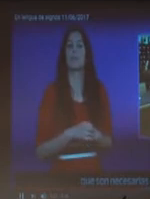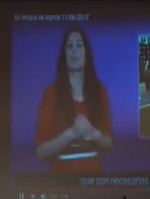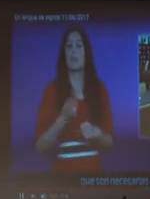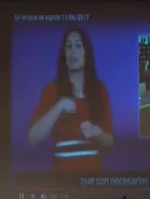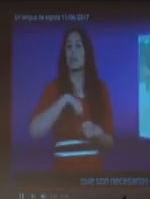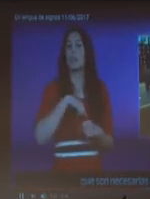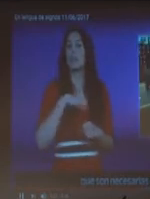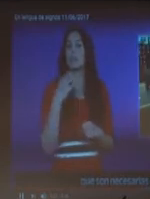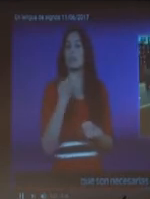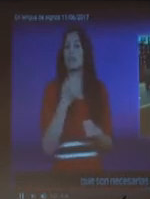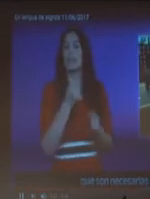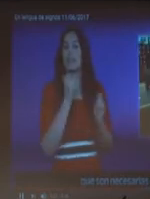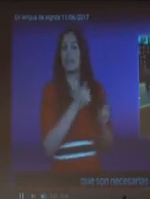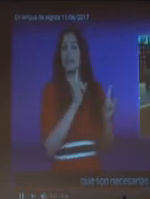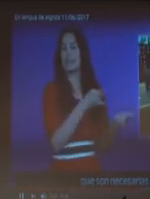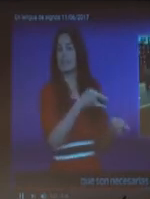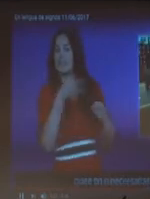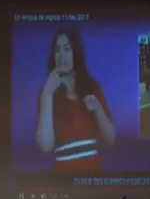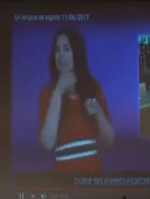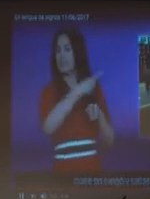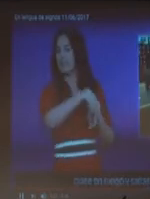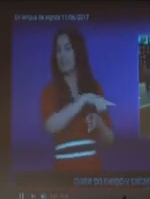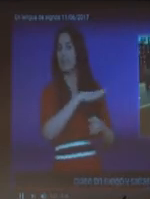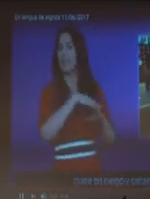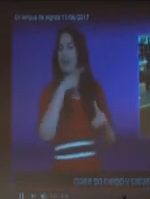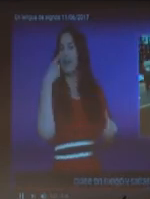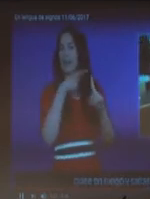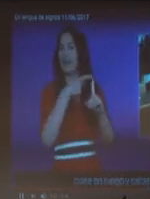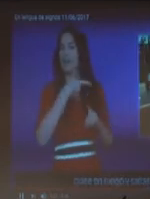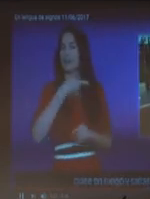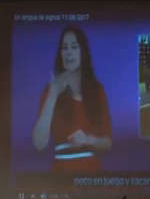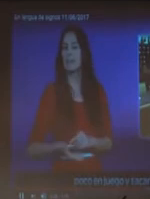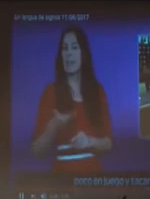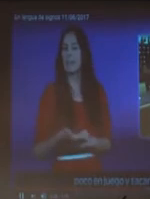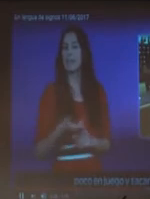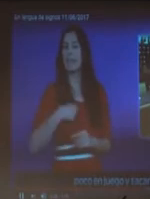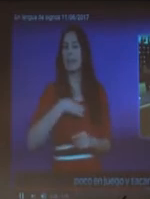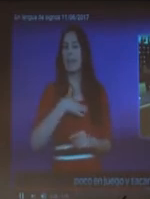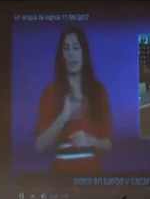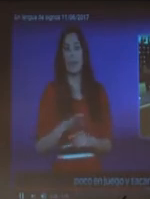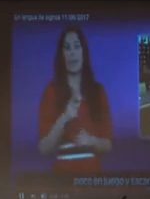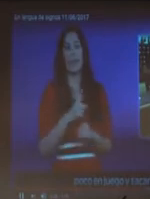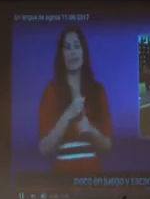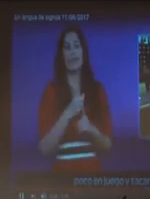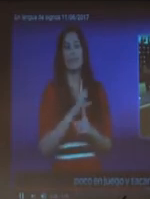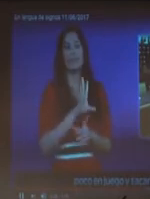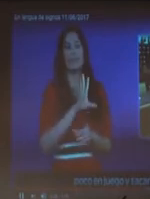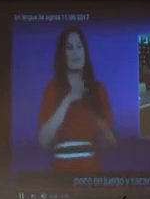trabajo. Ya nosotros teníamos que ponernos un poco en juego y sacar partido ya con ellos, porque es muy importante